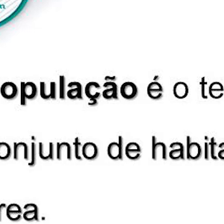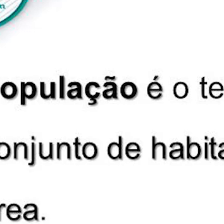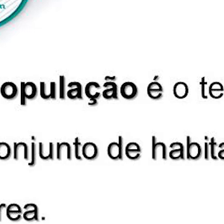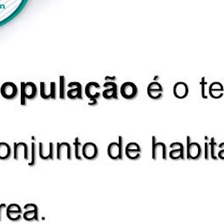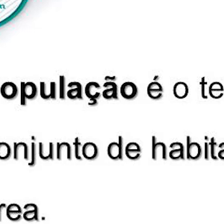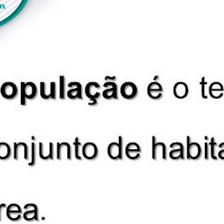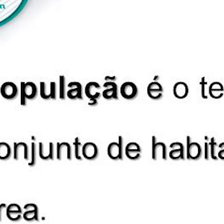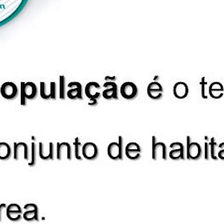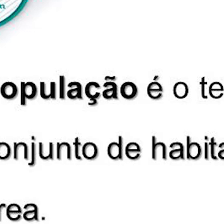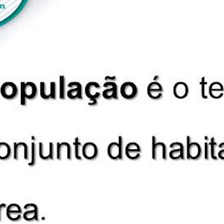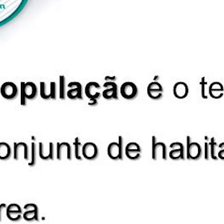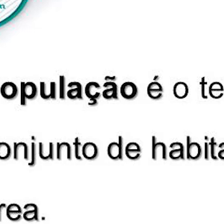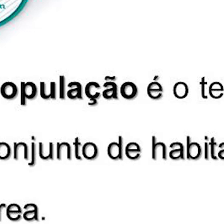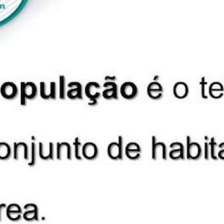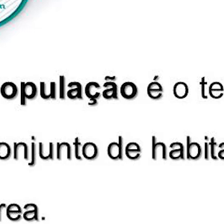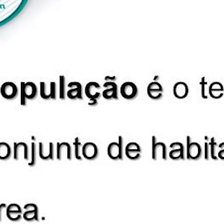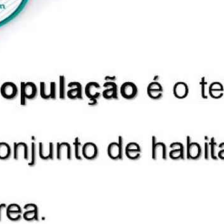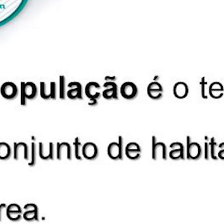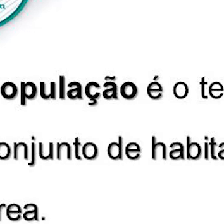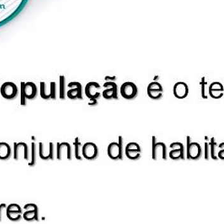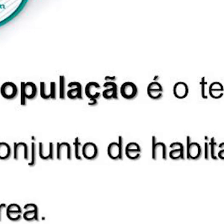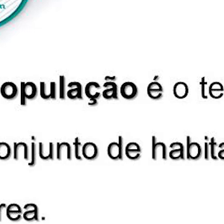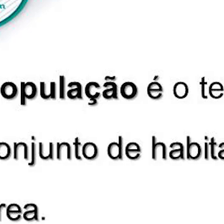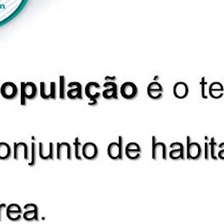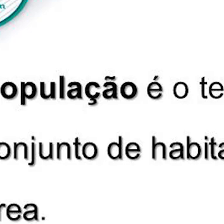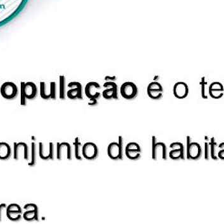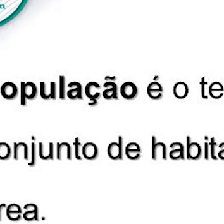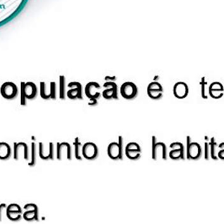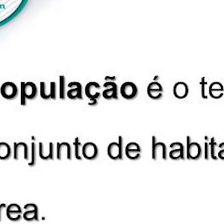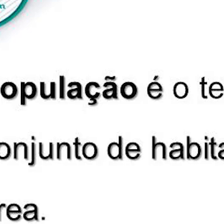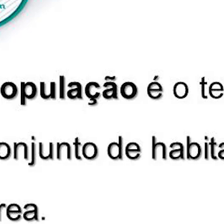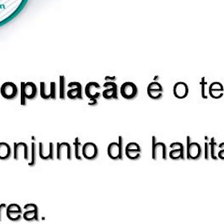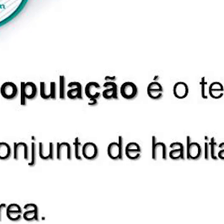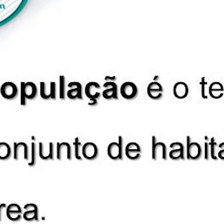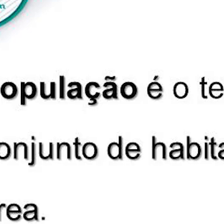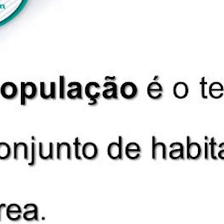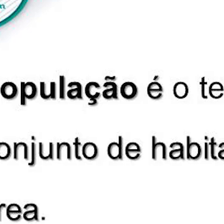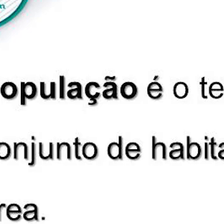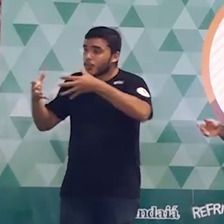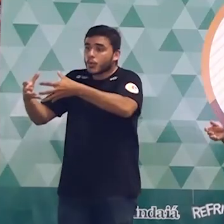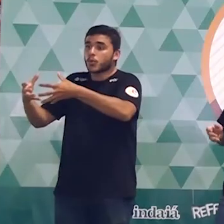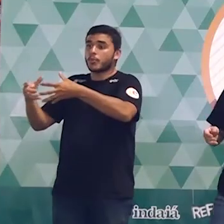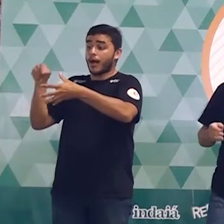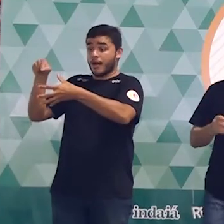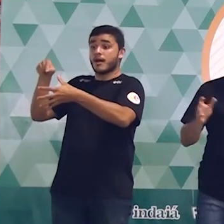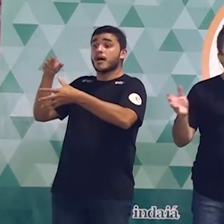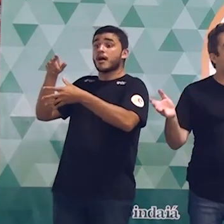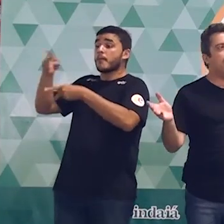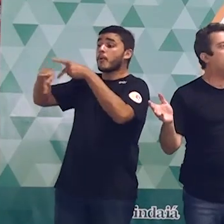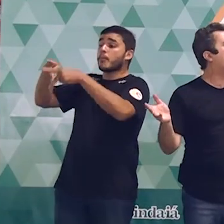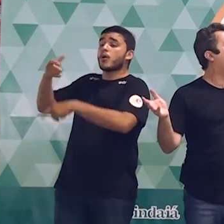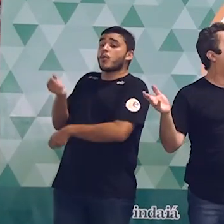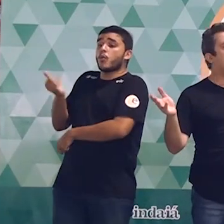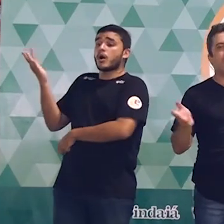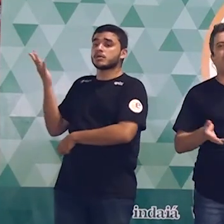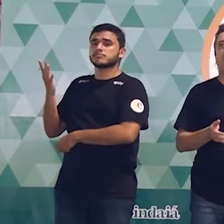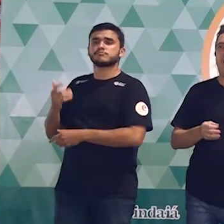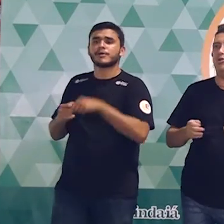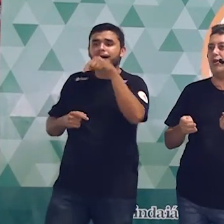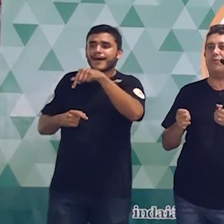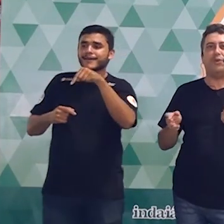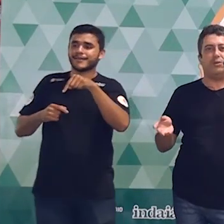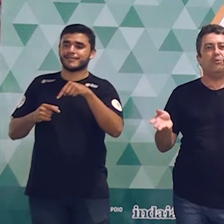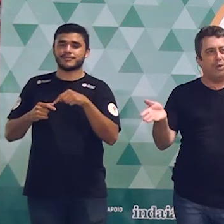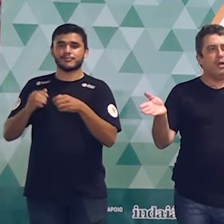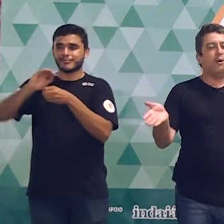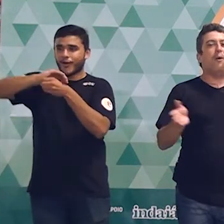mais amplo, é um termo ligado aonde as pessoas se acumulam, aonde elas se juntam. A população hoje da Academia Enem, no momento da